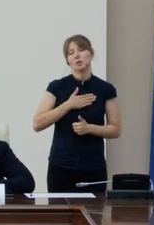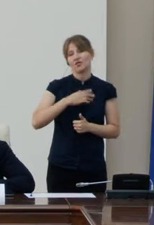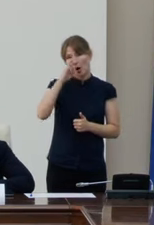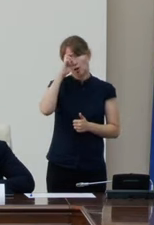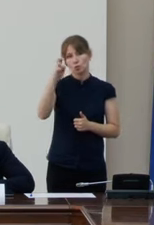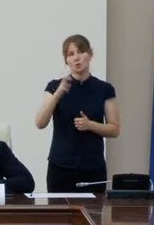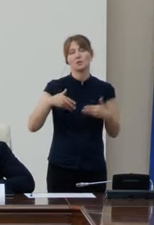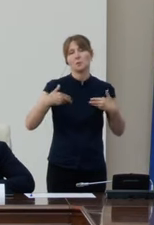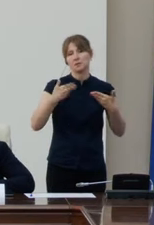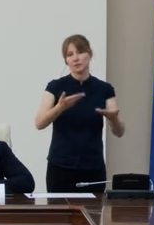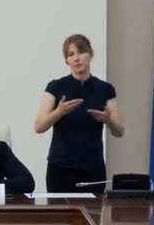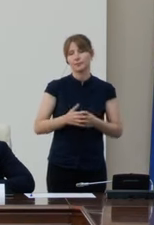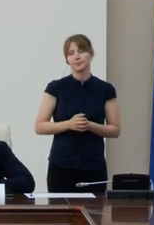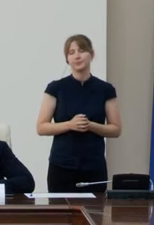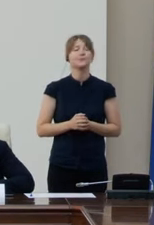foarte mult!